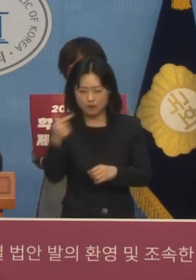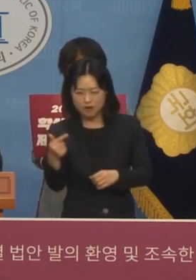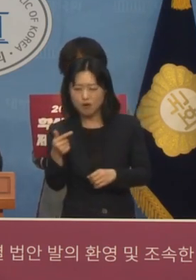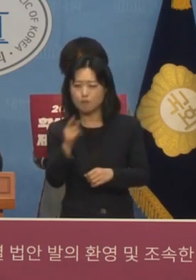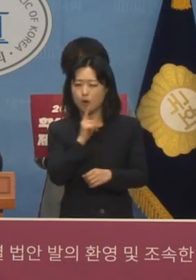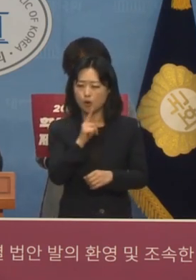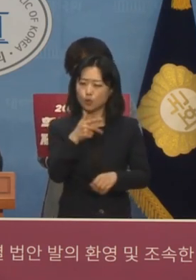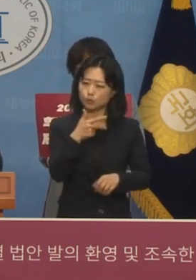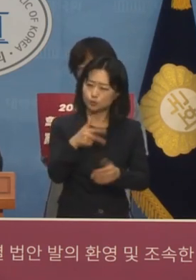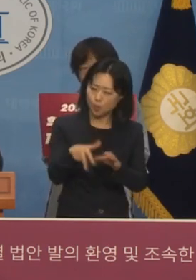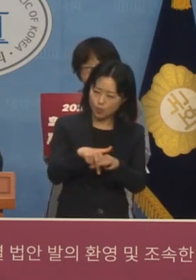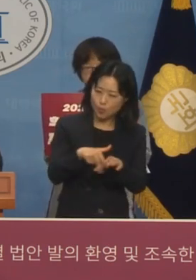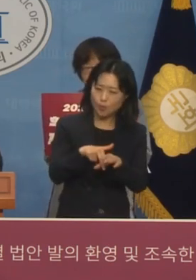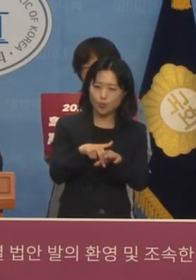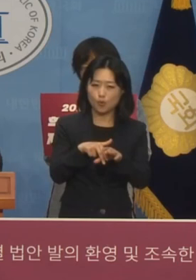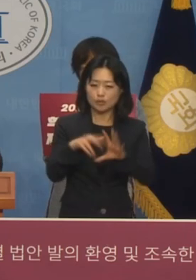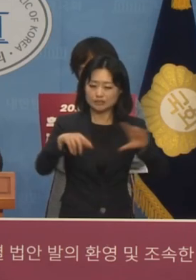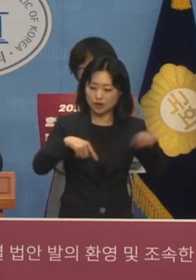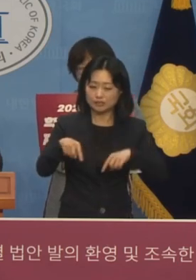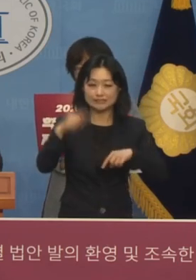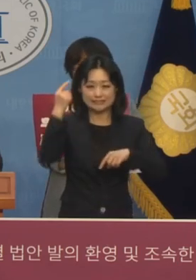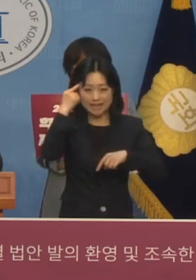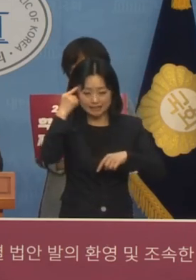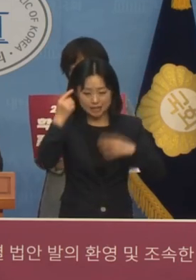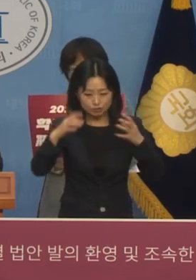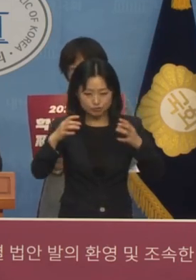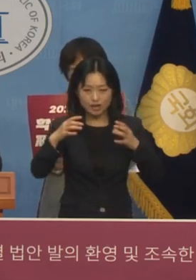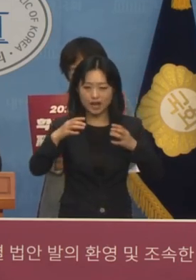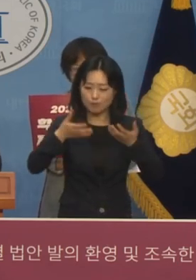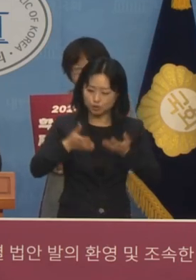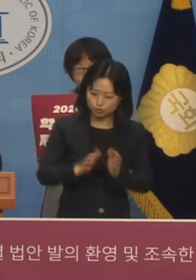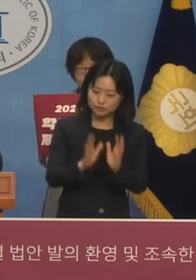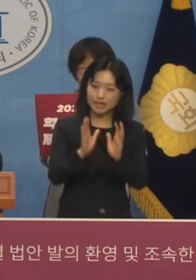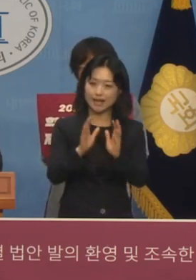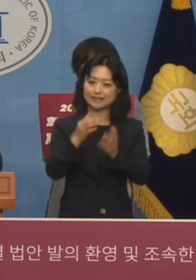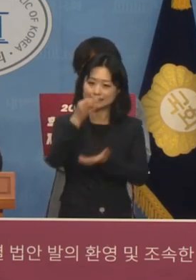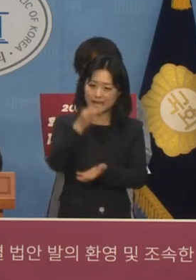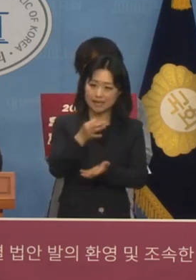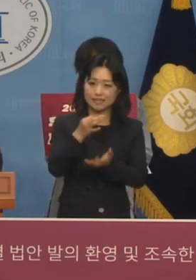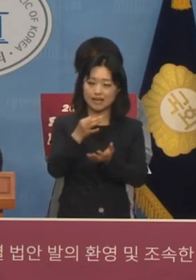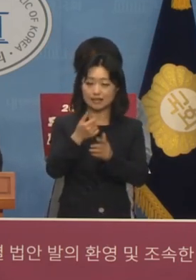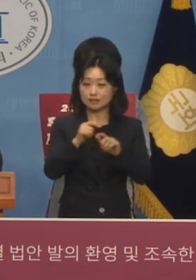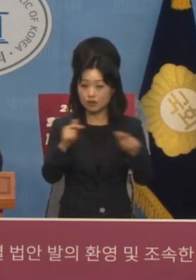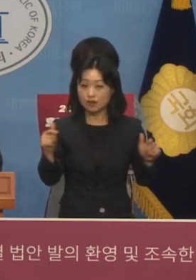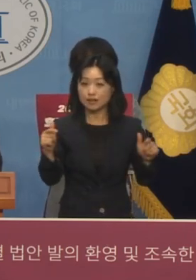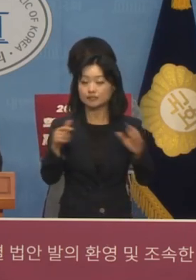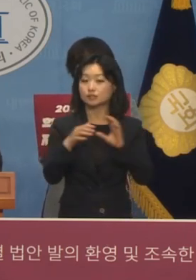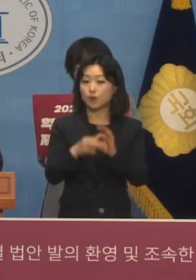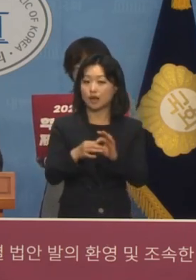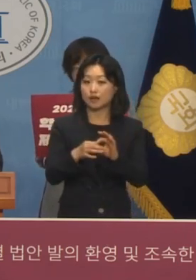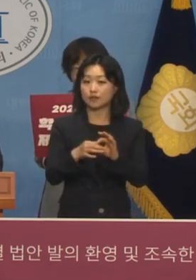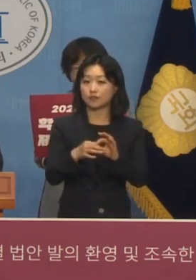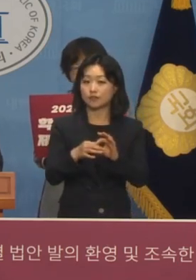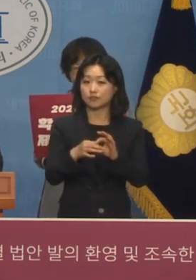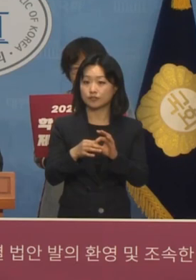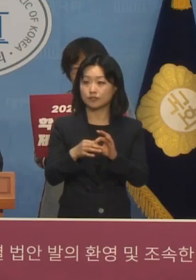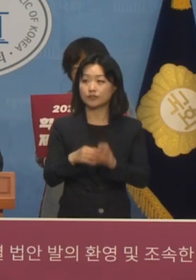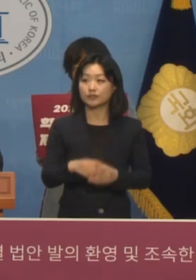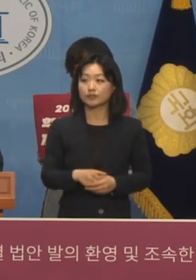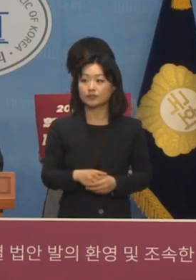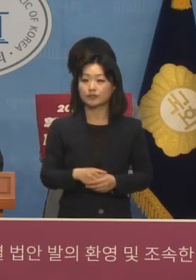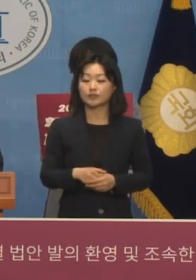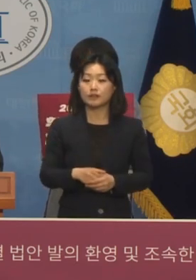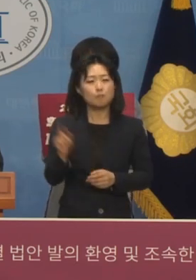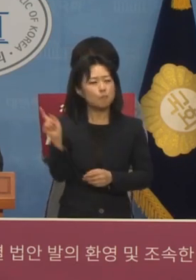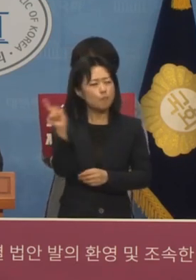언어, 종교, 정치적 및 그 외의 사상, 국가 및 사회적 출산, 재산, 출생 또는 그 외의 상황 등을